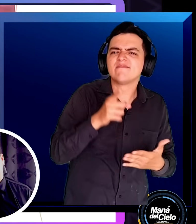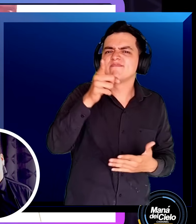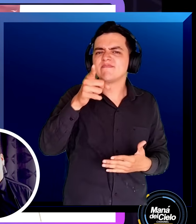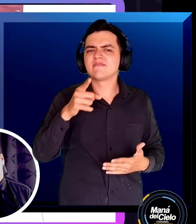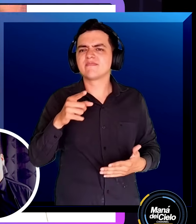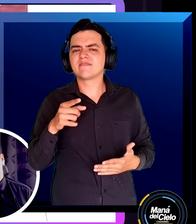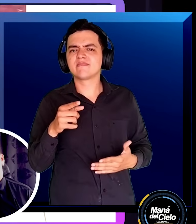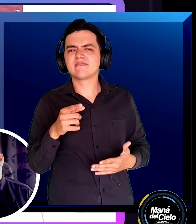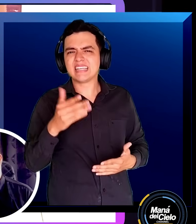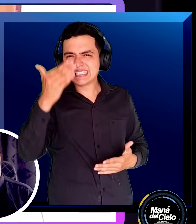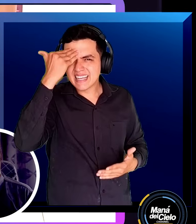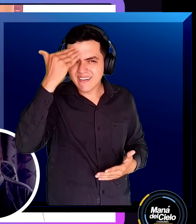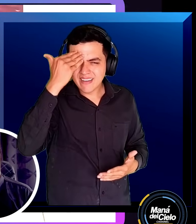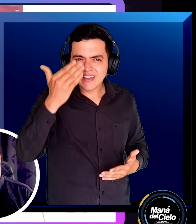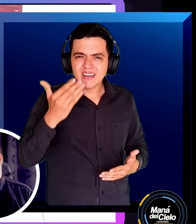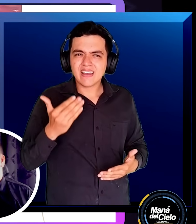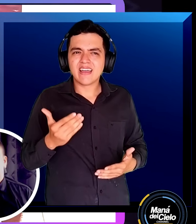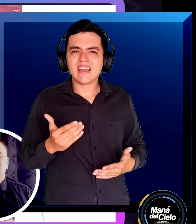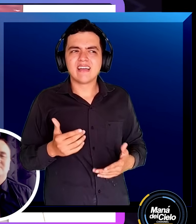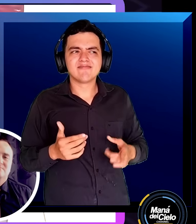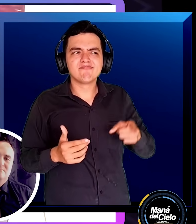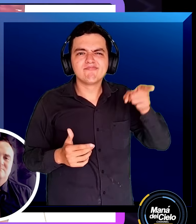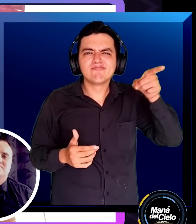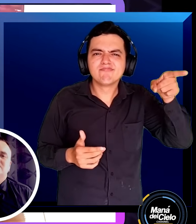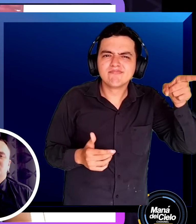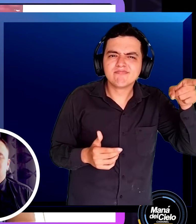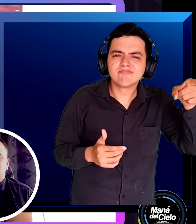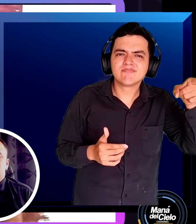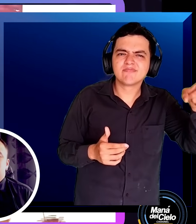para bendecir y para clamar al que vive y permanece para siempre.